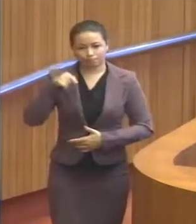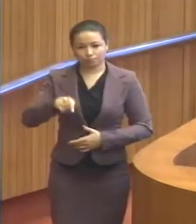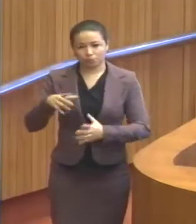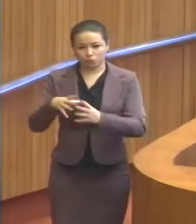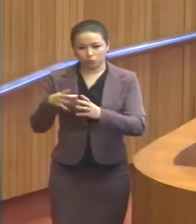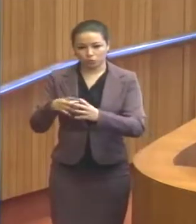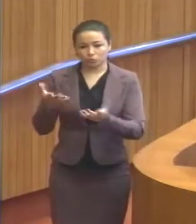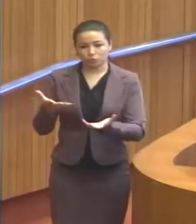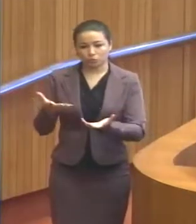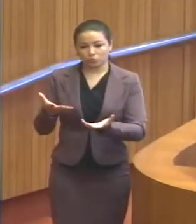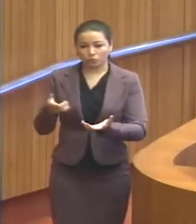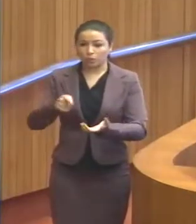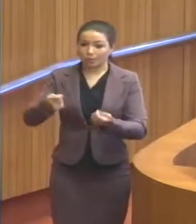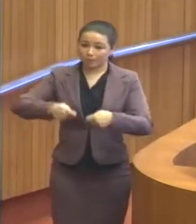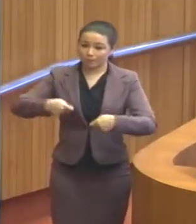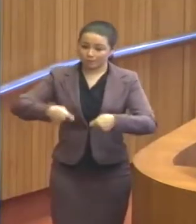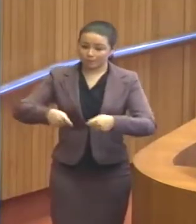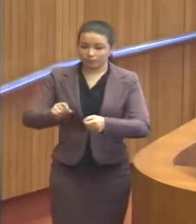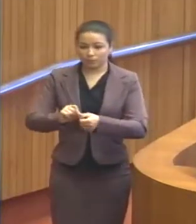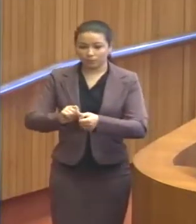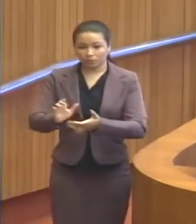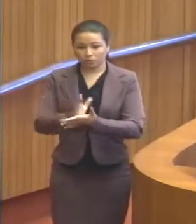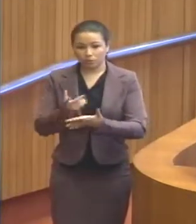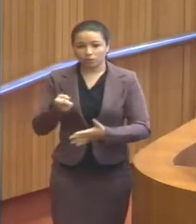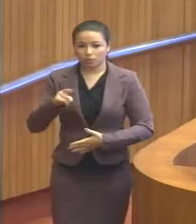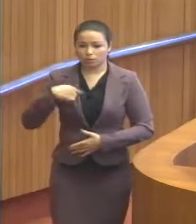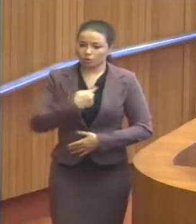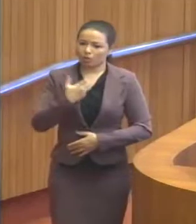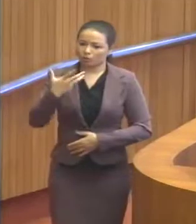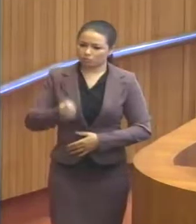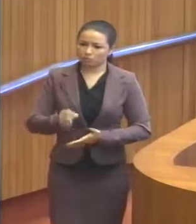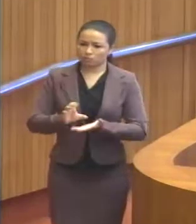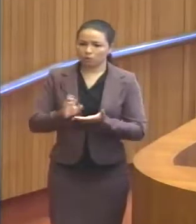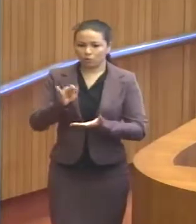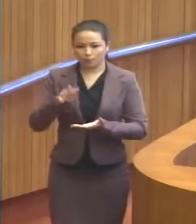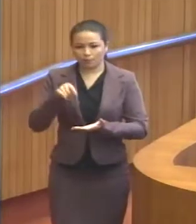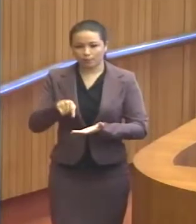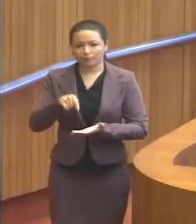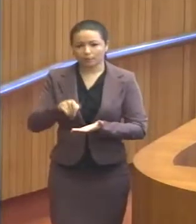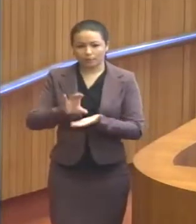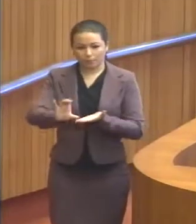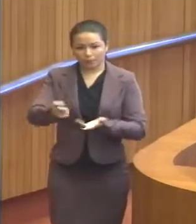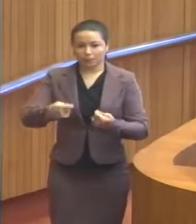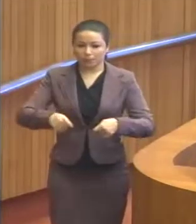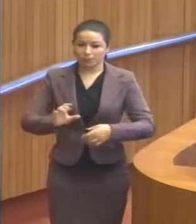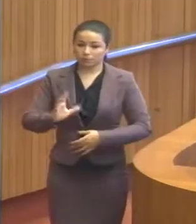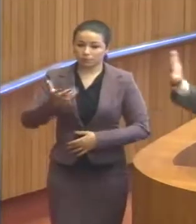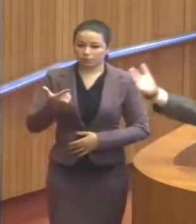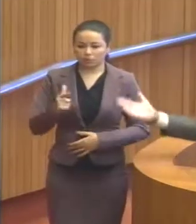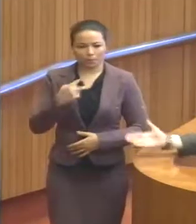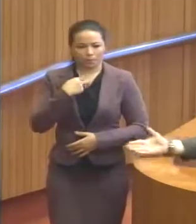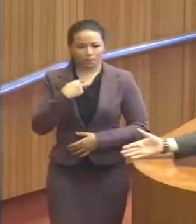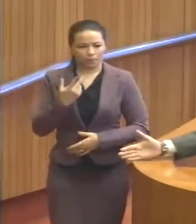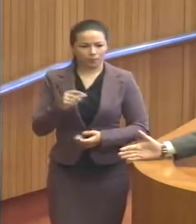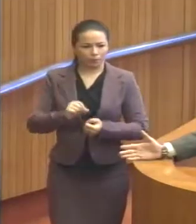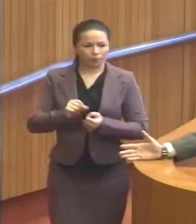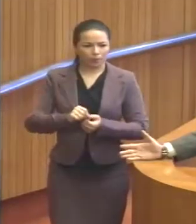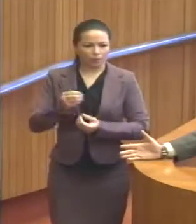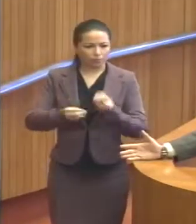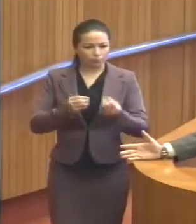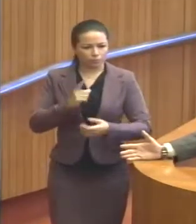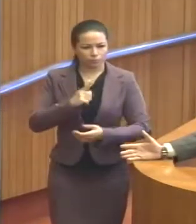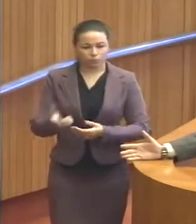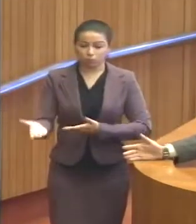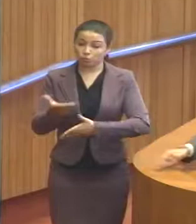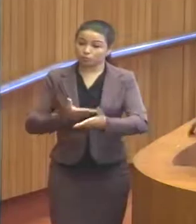posição tem que ser tomada. Se nós aprovamos o orçamento, as nossas emendas têm que sair. Não pode ser para feita como está sendo